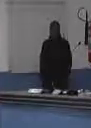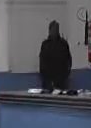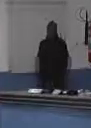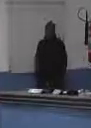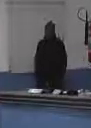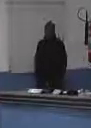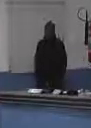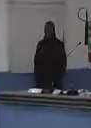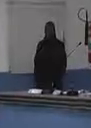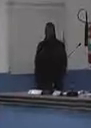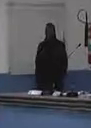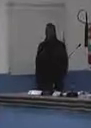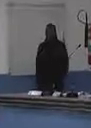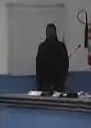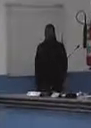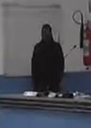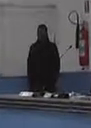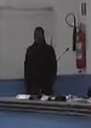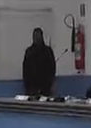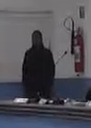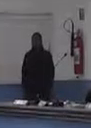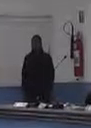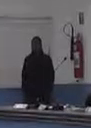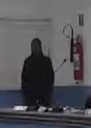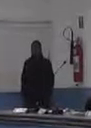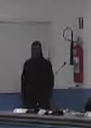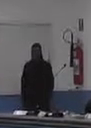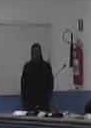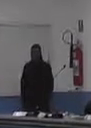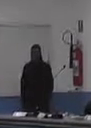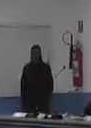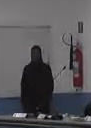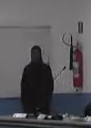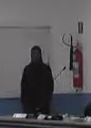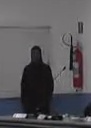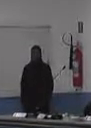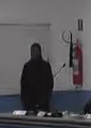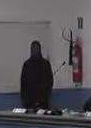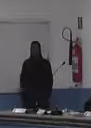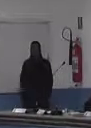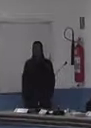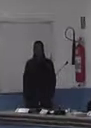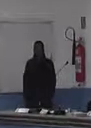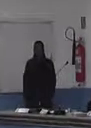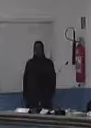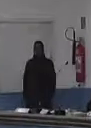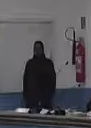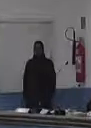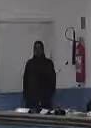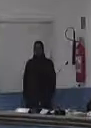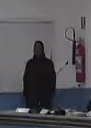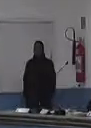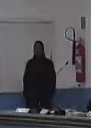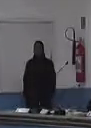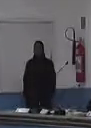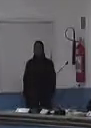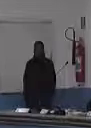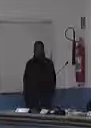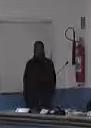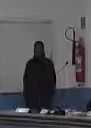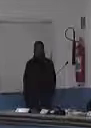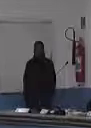posição do Ministério das Comunicações, que o processo é todo feito pela Câmara dos Deputados. A Câmara de Ilhéus só vai fazer o projeto e